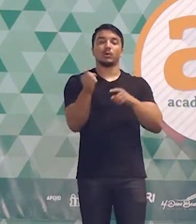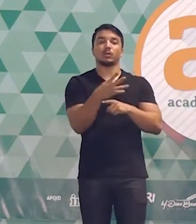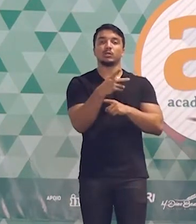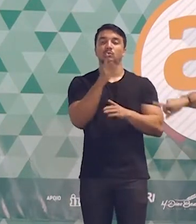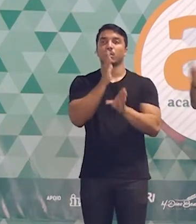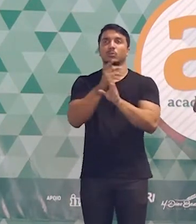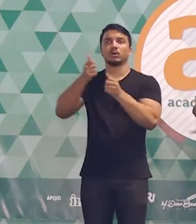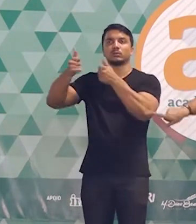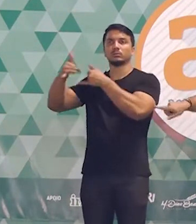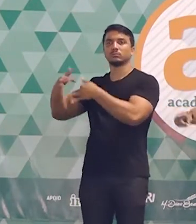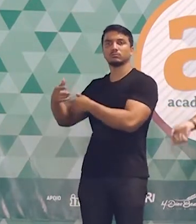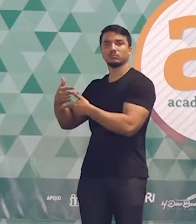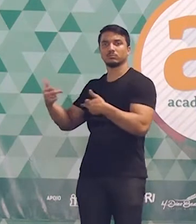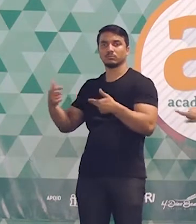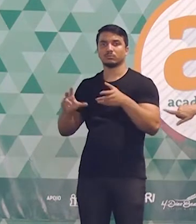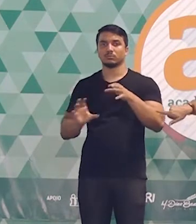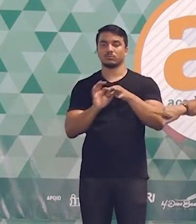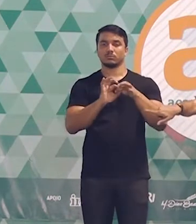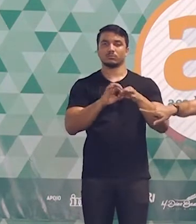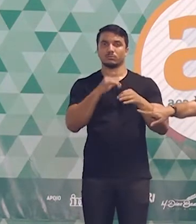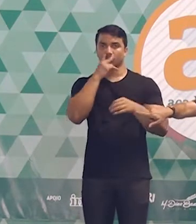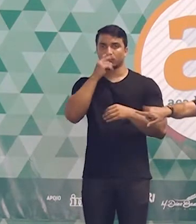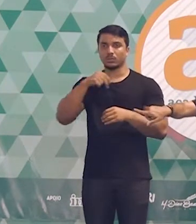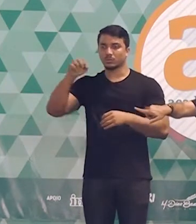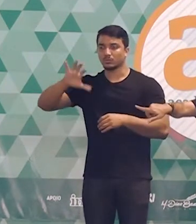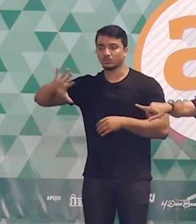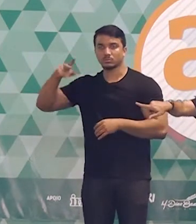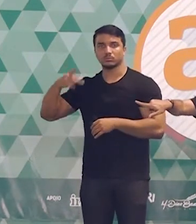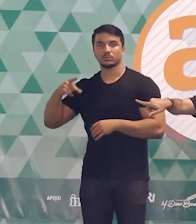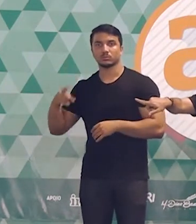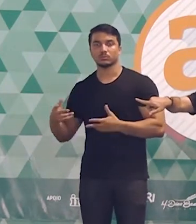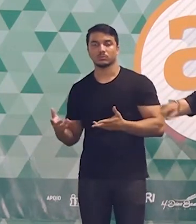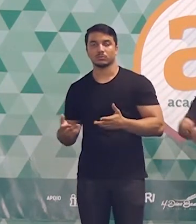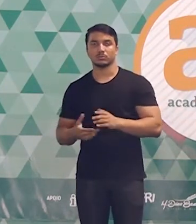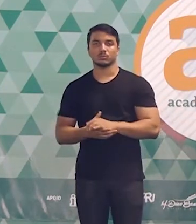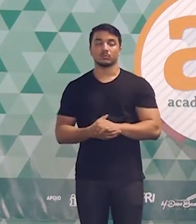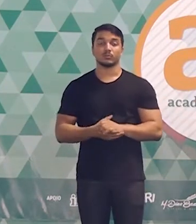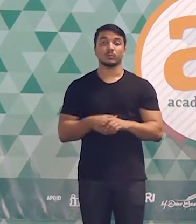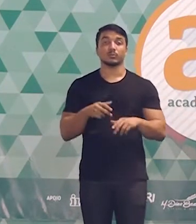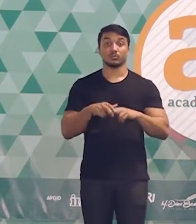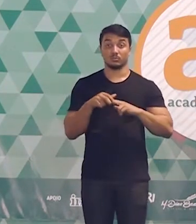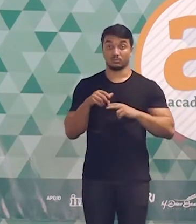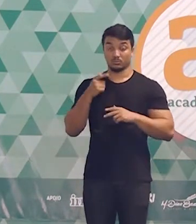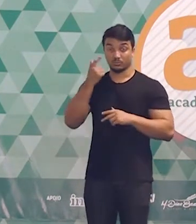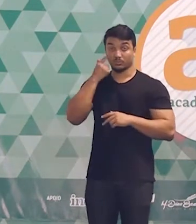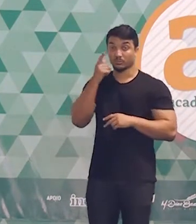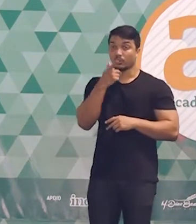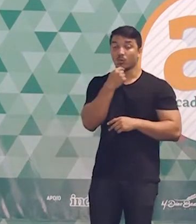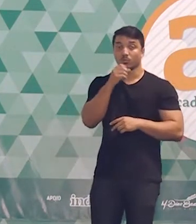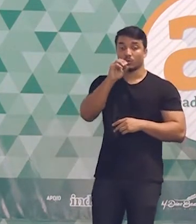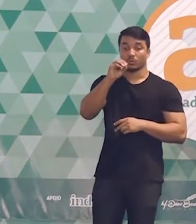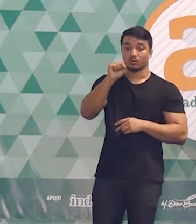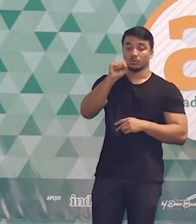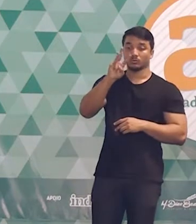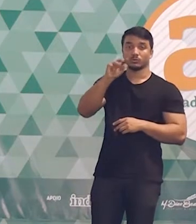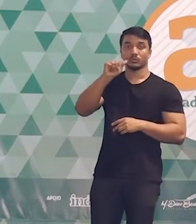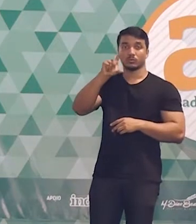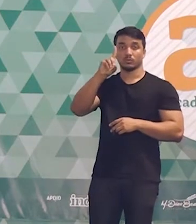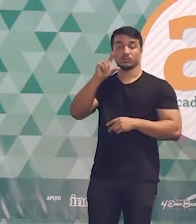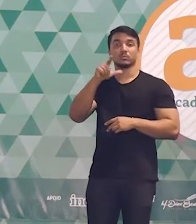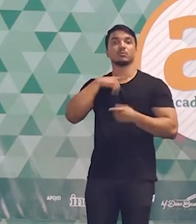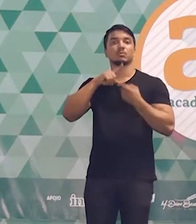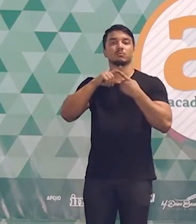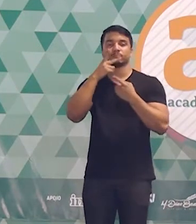para justificar suas atitudes excessivamente nacionalistas. Então, Oswald de Andrade era um cara muito nacionalista,